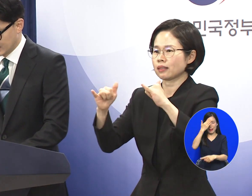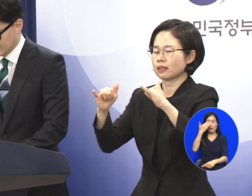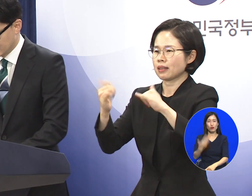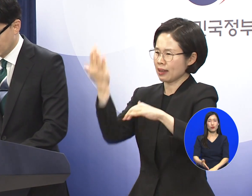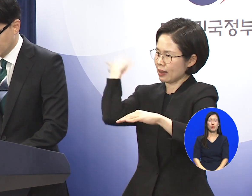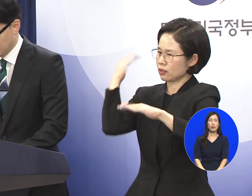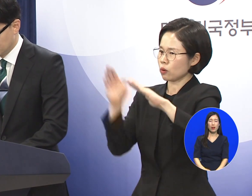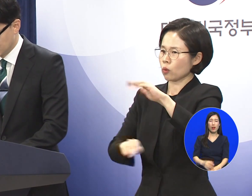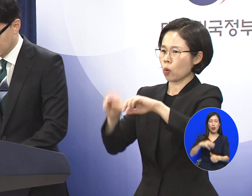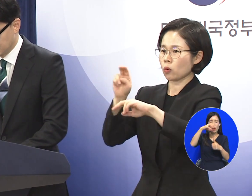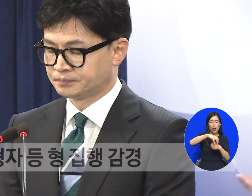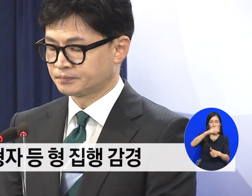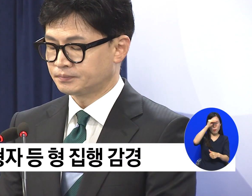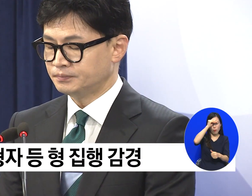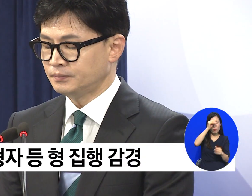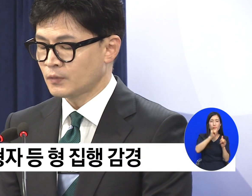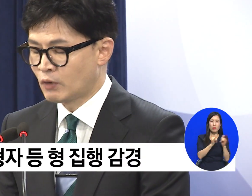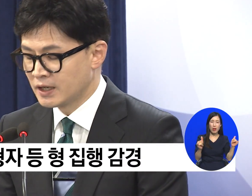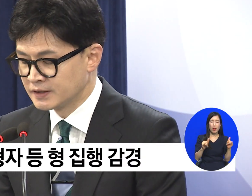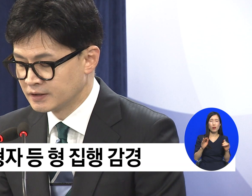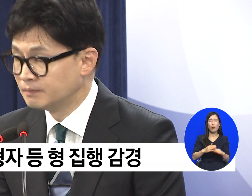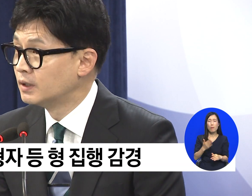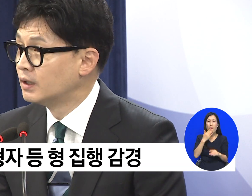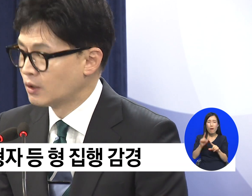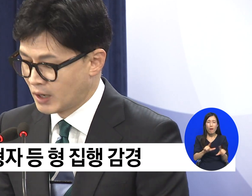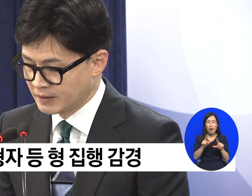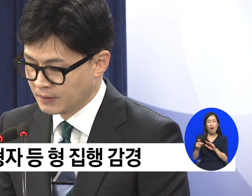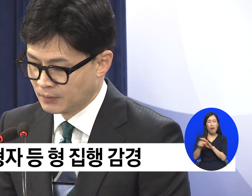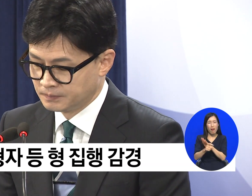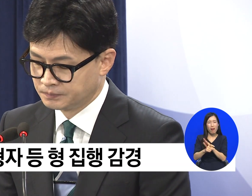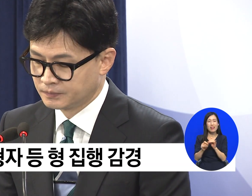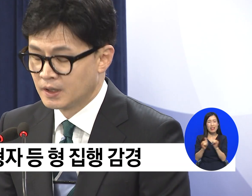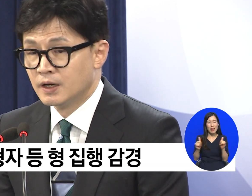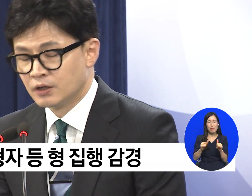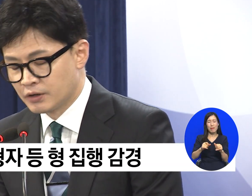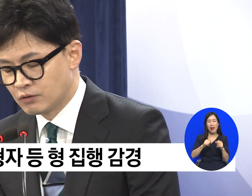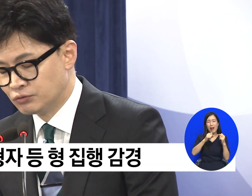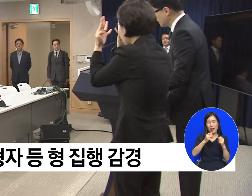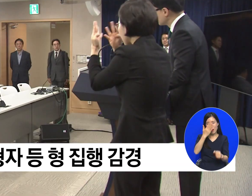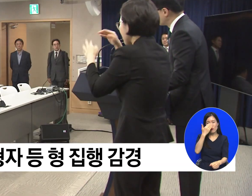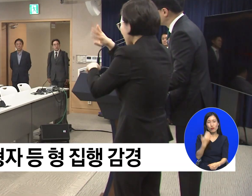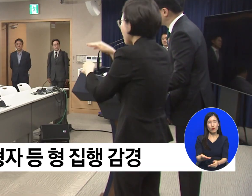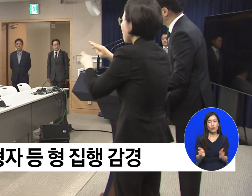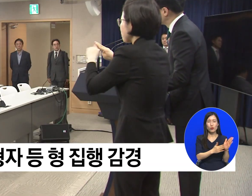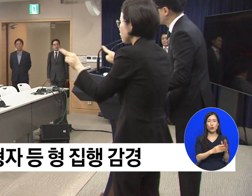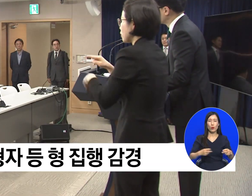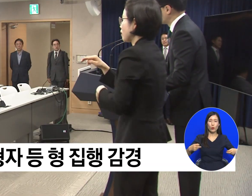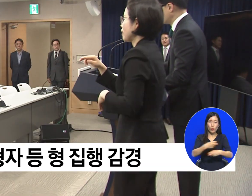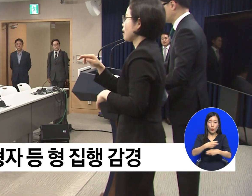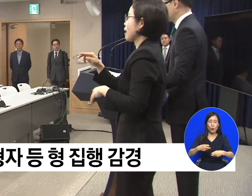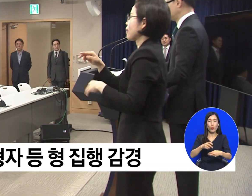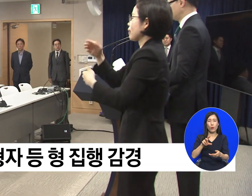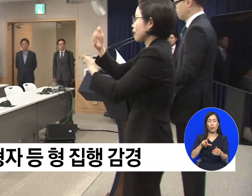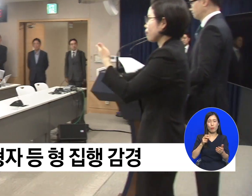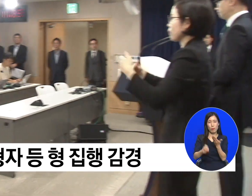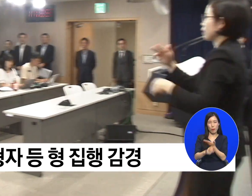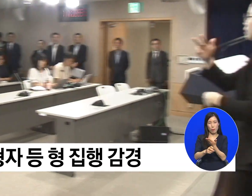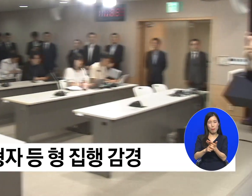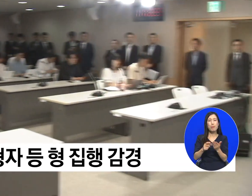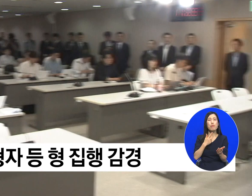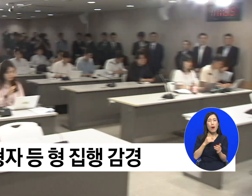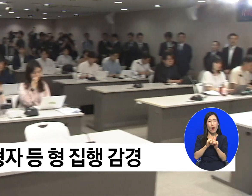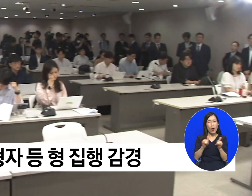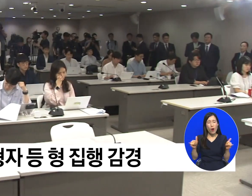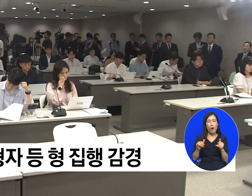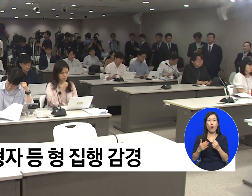모범수영자 생계형 절도사범은 형 집행이 감경되고 도로교통법 등 서민 생활과 밀접한 11개 법령을 위반해